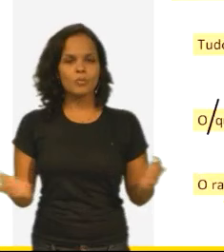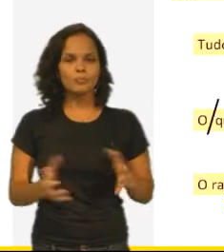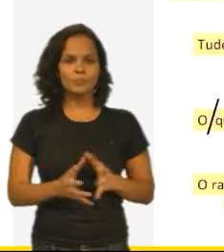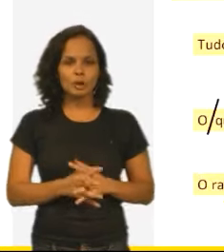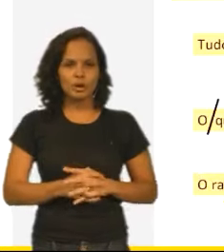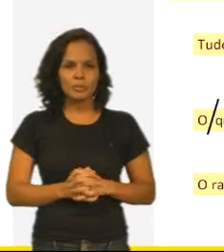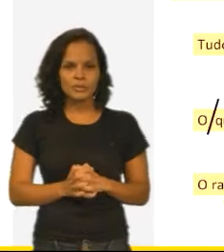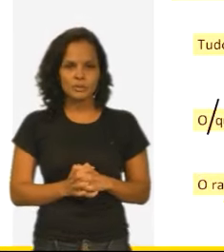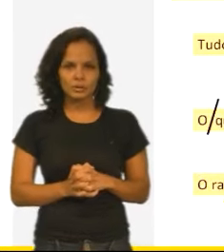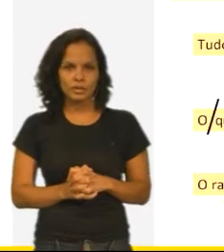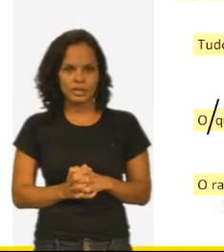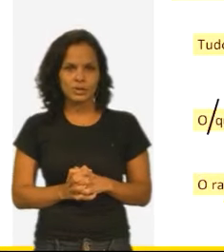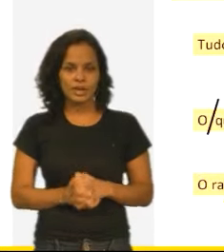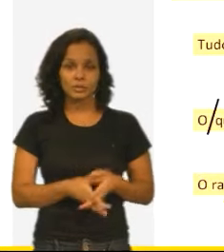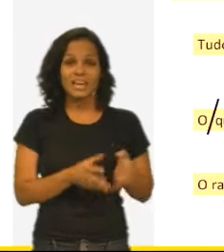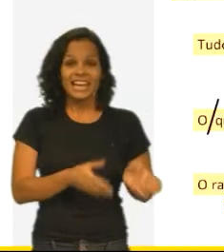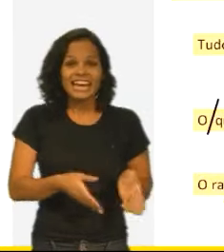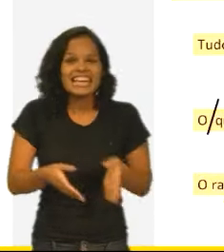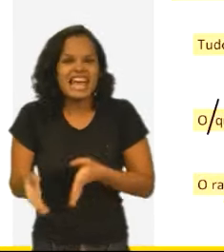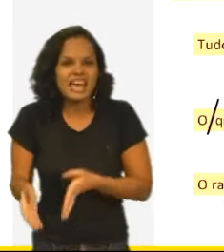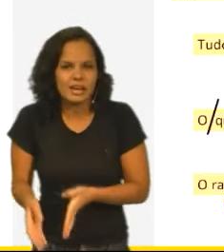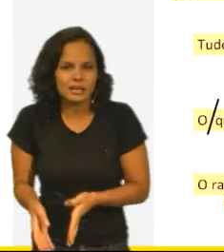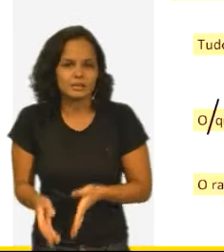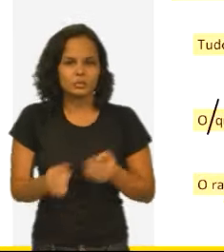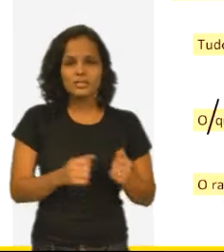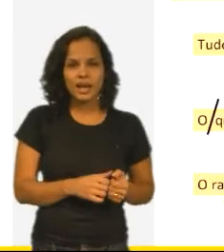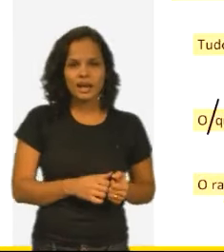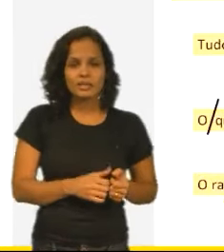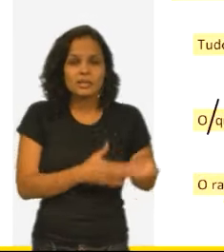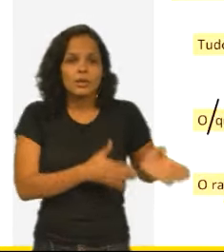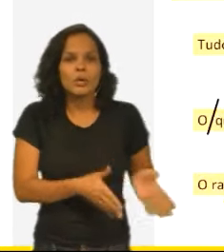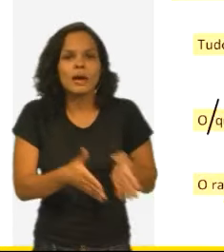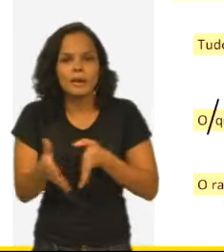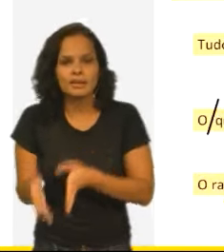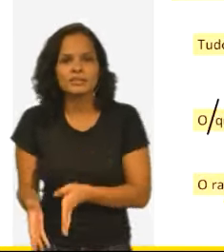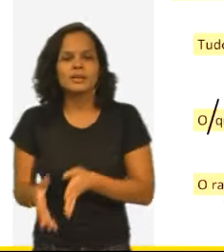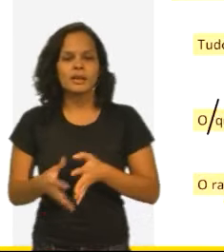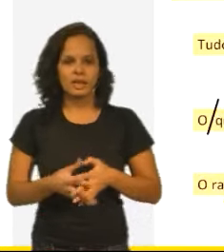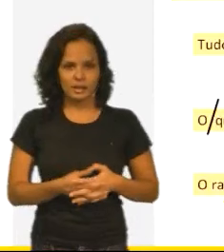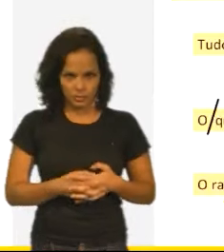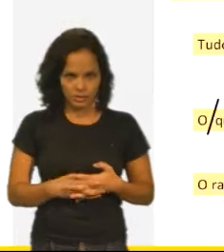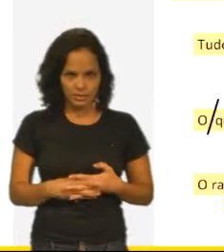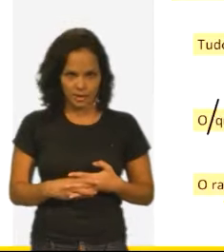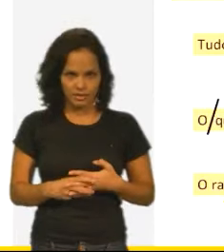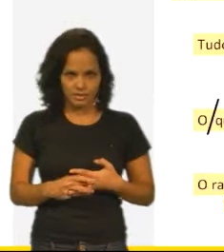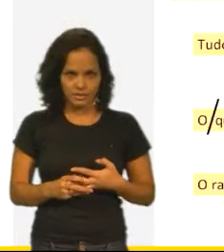um pronome pessoal do caso reto. Ele era duas caras, o rapaz era duas caras.